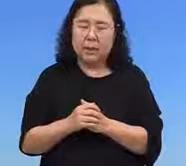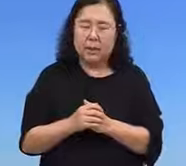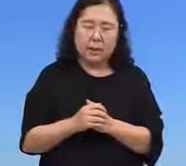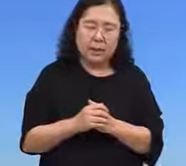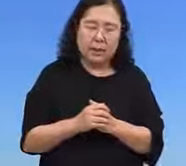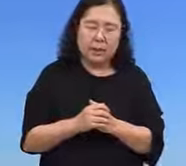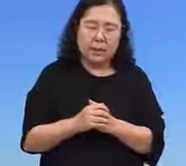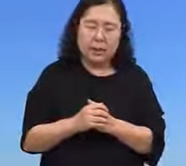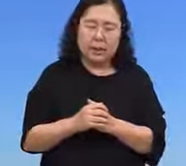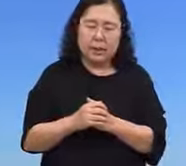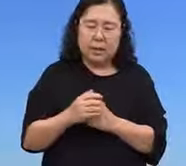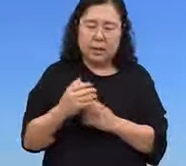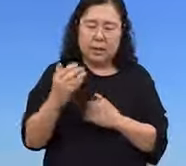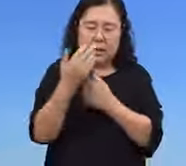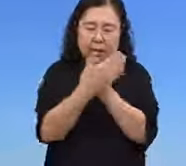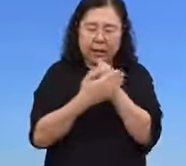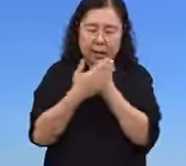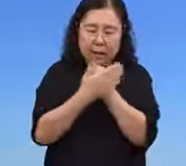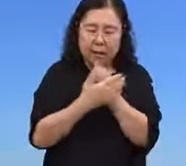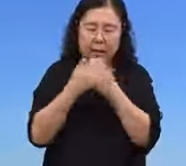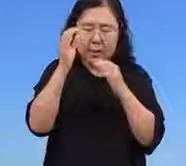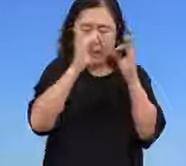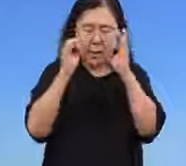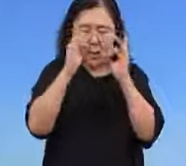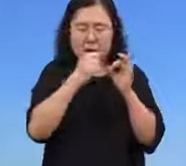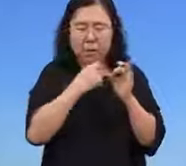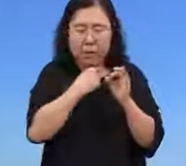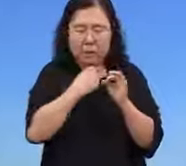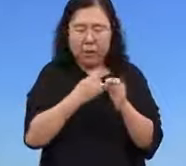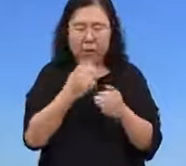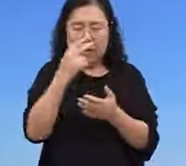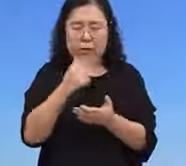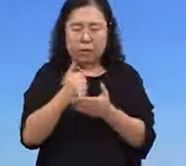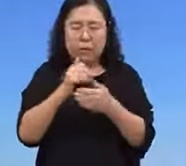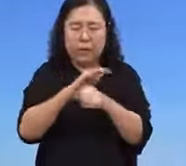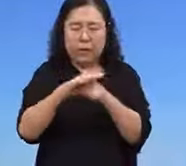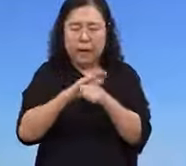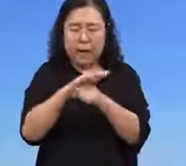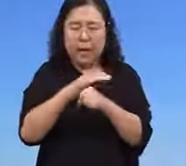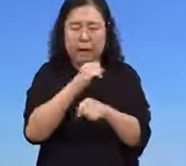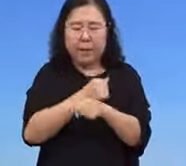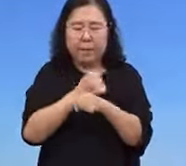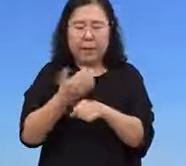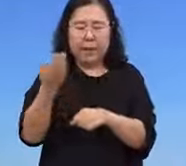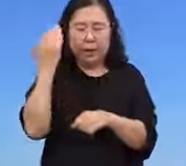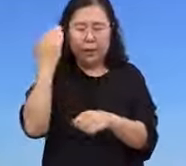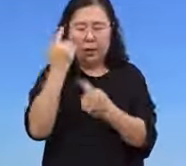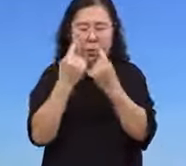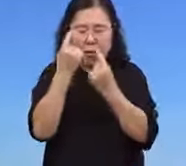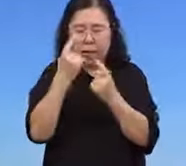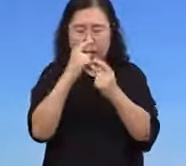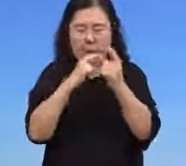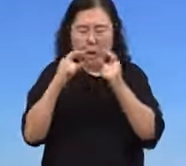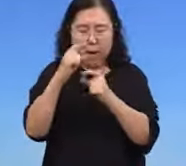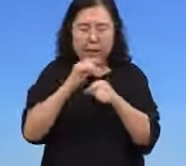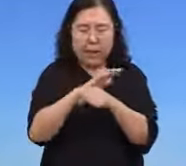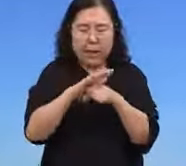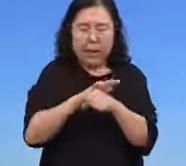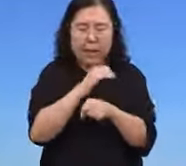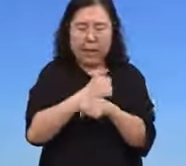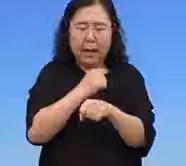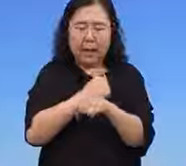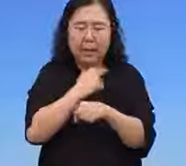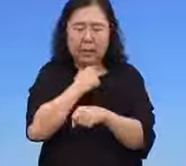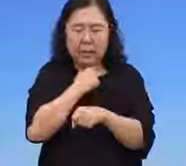은혜를 허락하여 주시옵소서. 주님 사랑합니다. 이전보다 더 사랑하기 원합니다.